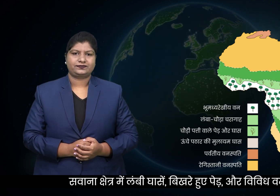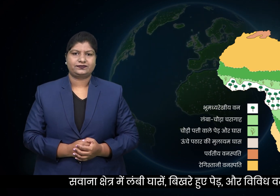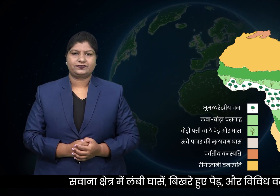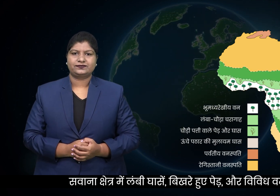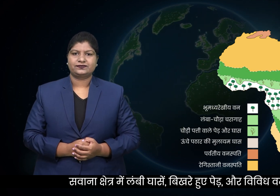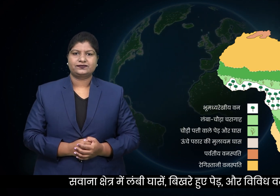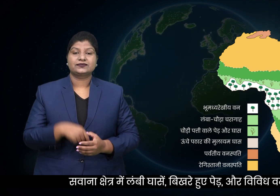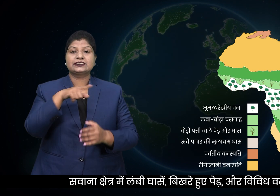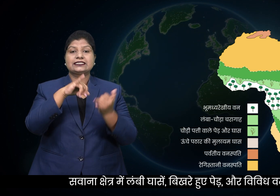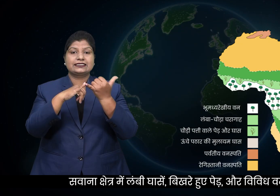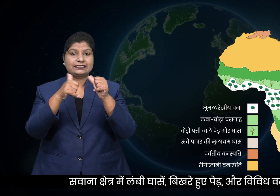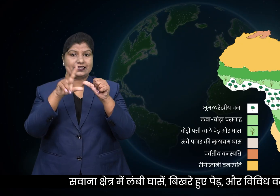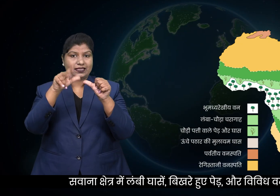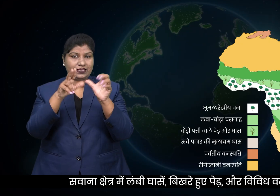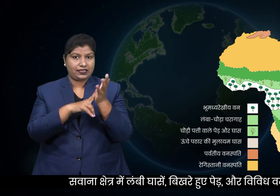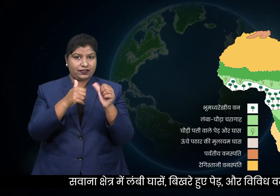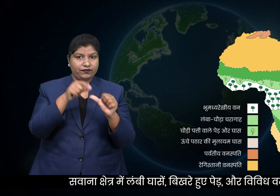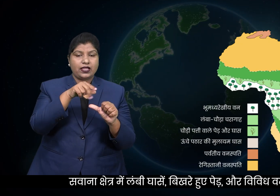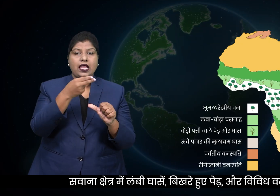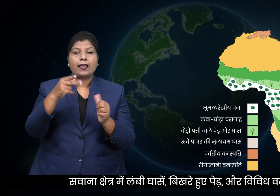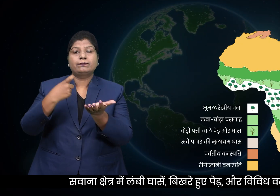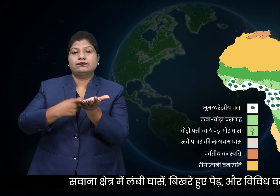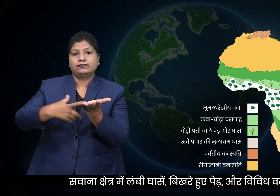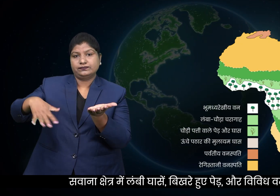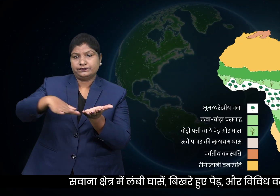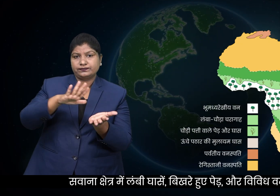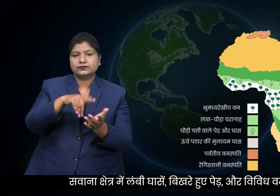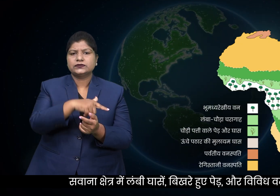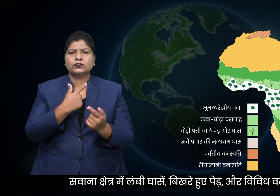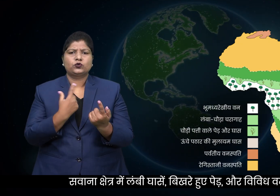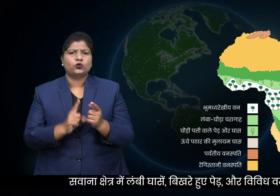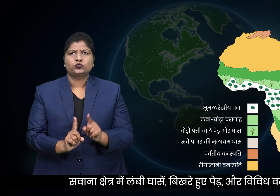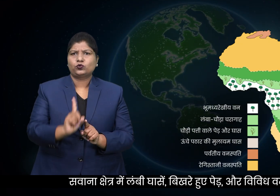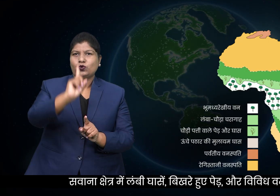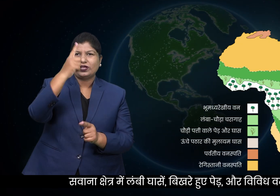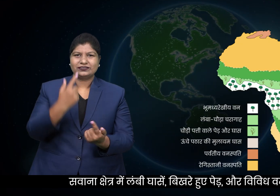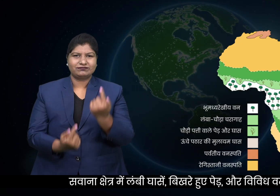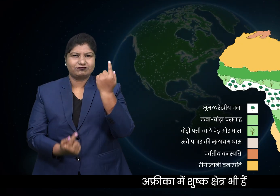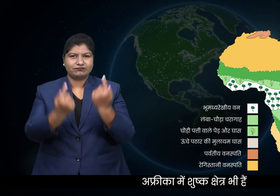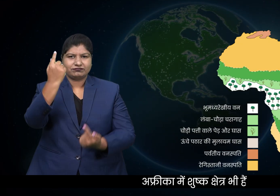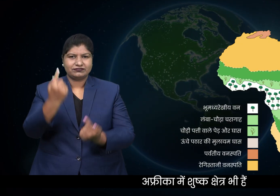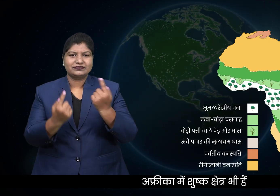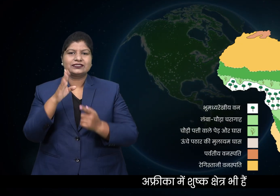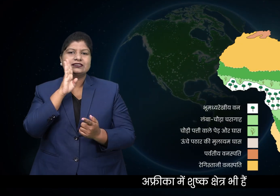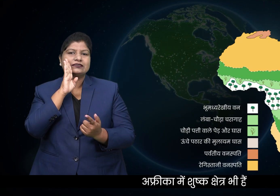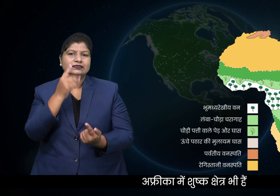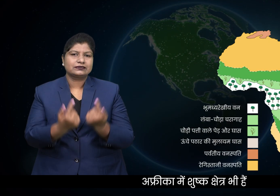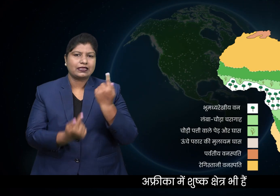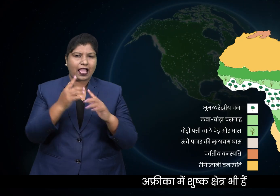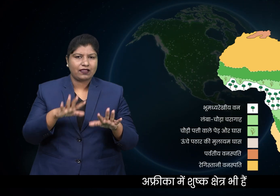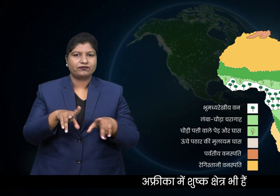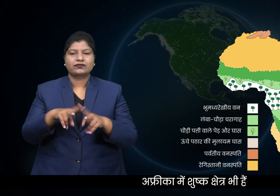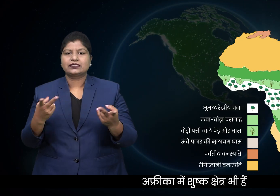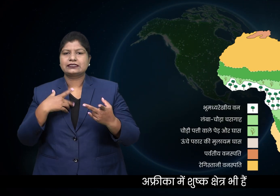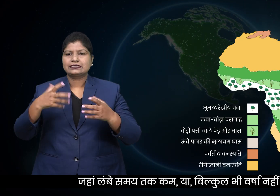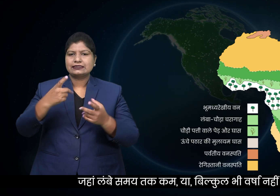सवाना क्षेत्र में लंबी घासें, बिखरे हुए पेड़ और विविध वन जीव हैं। अफ्रीका में शुष्क